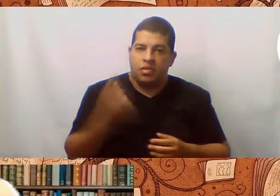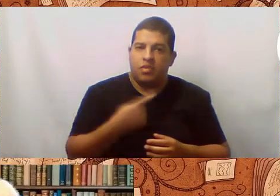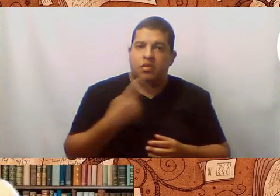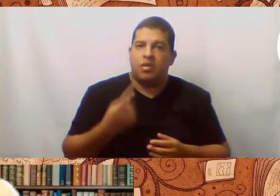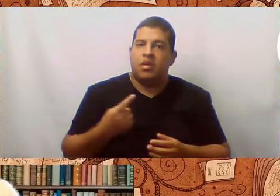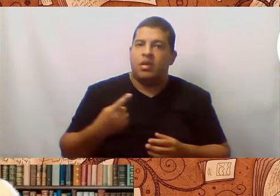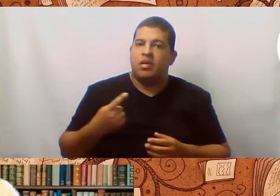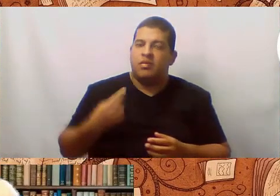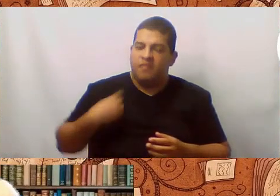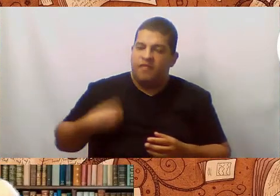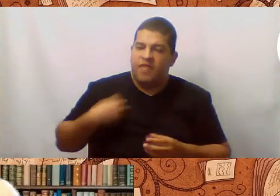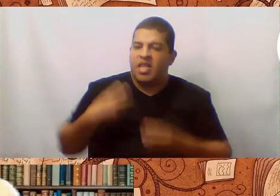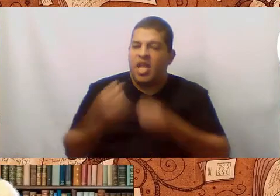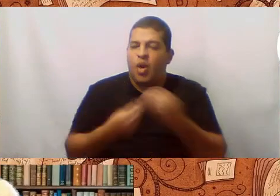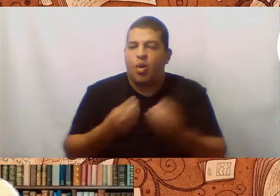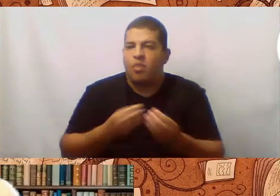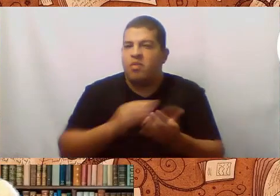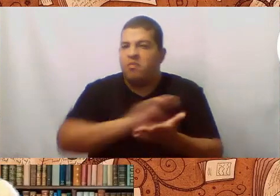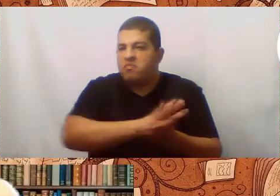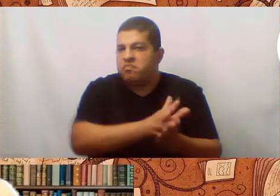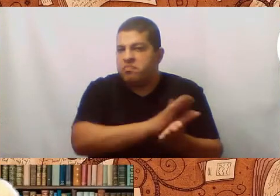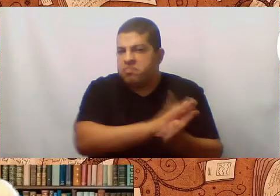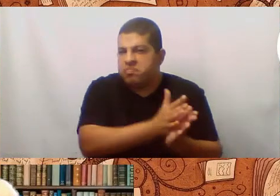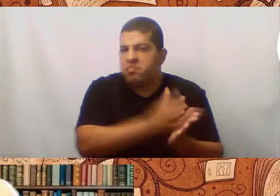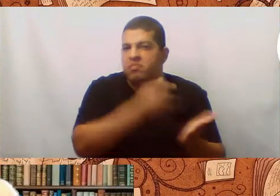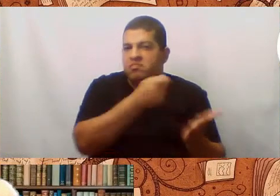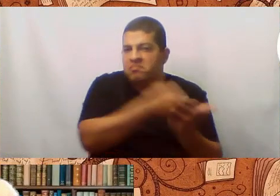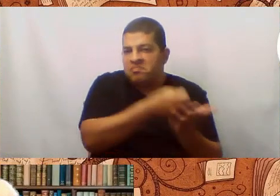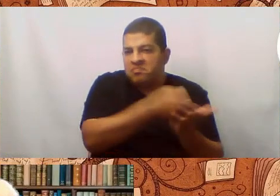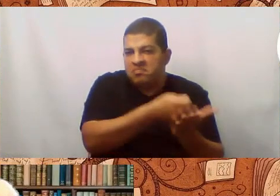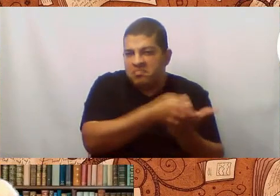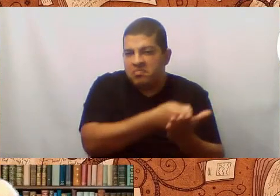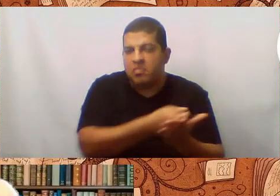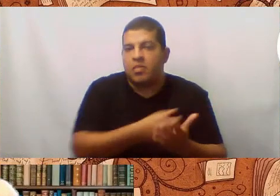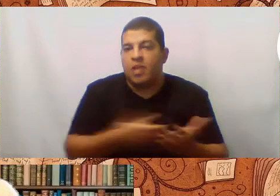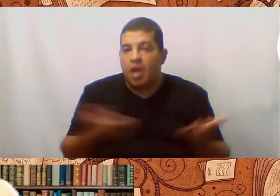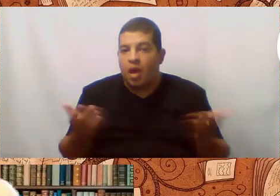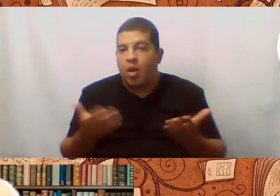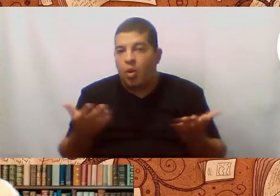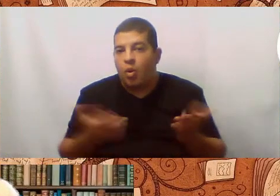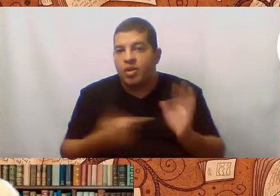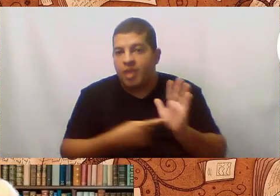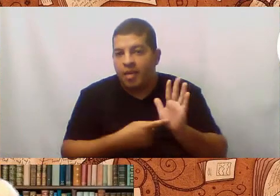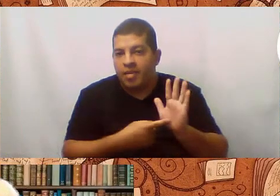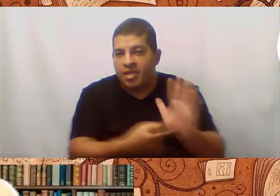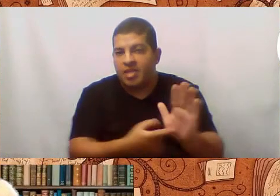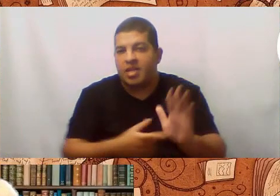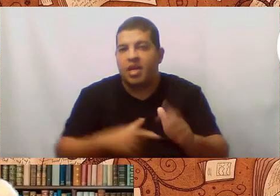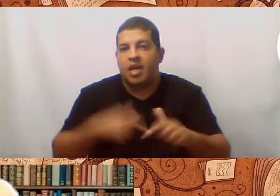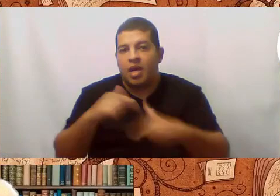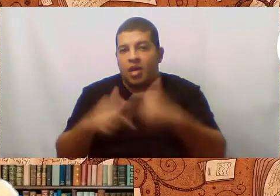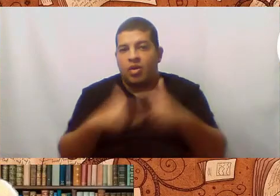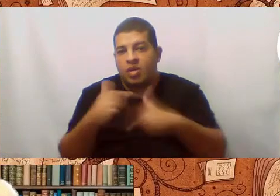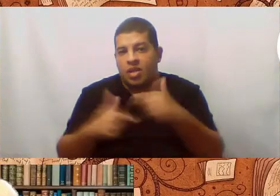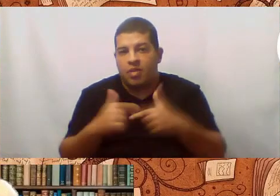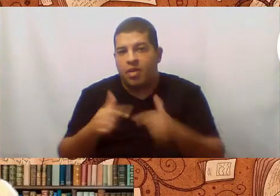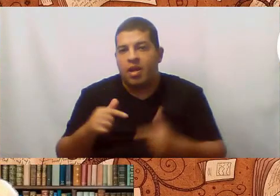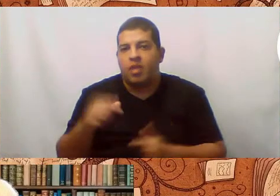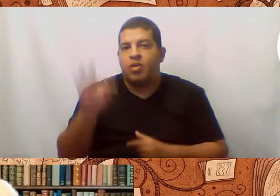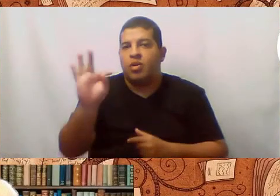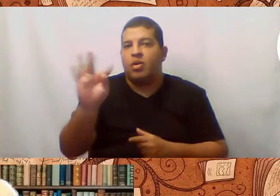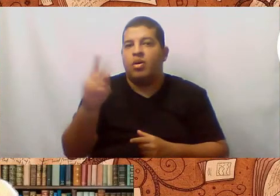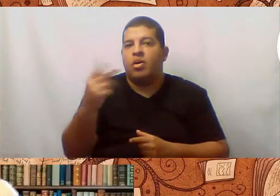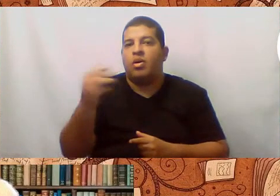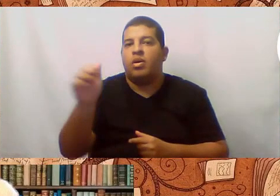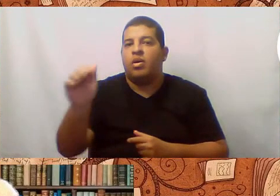né? Eu acho que aquilo que eu apresentei a vocês aqui sobre o trabalho do Thomas Lequer vai na direção oposta, né?